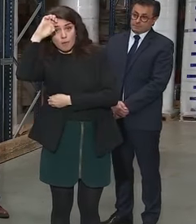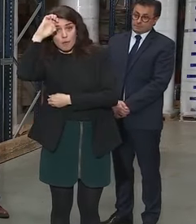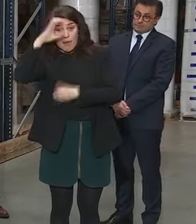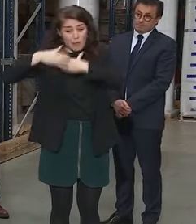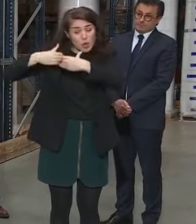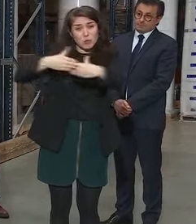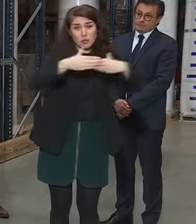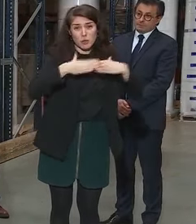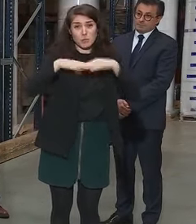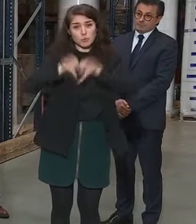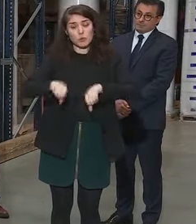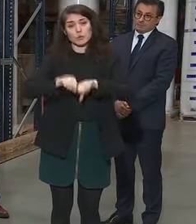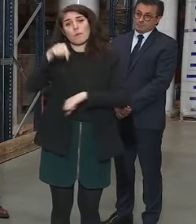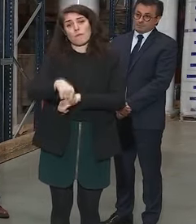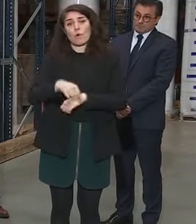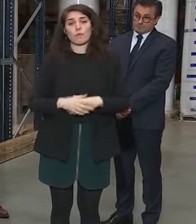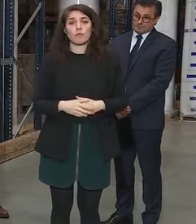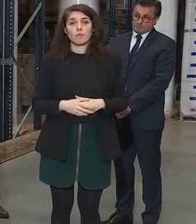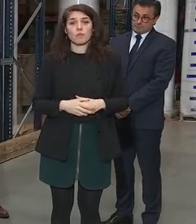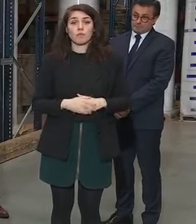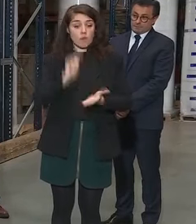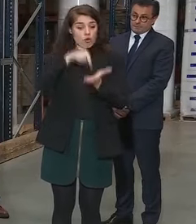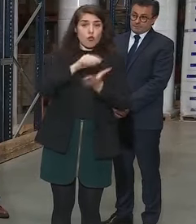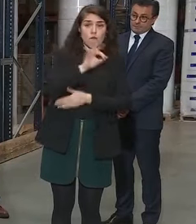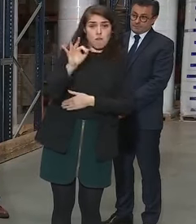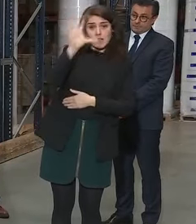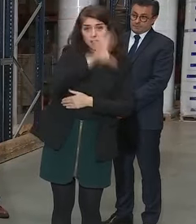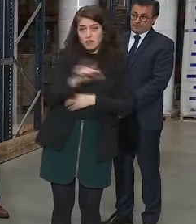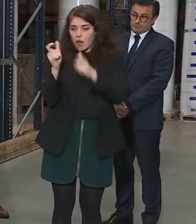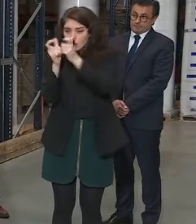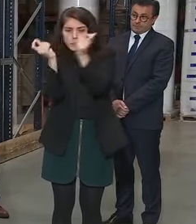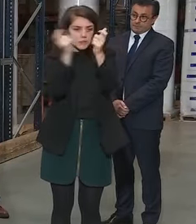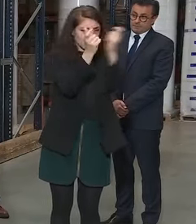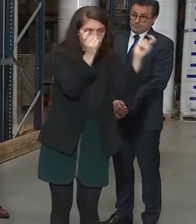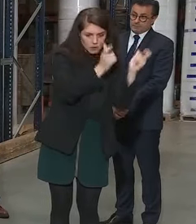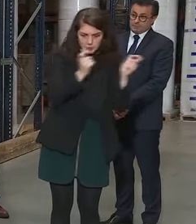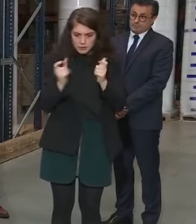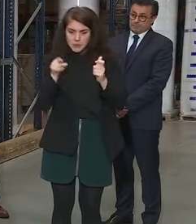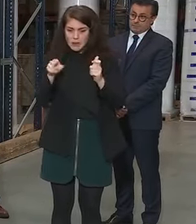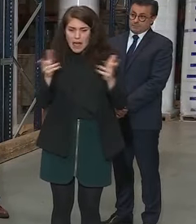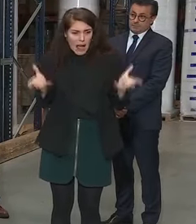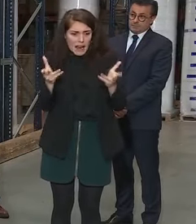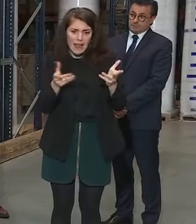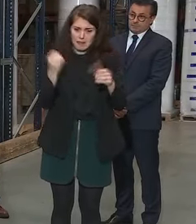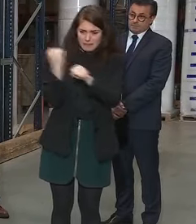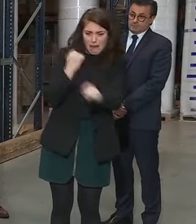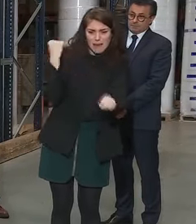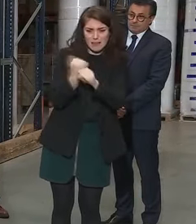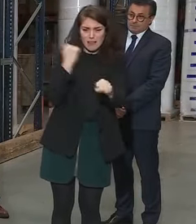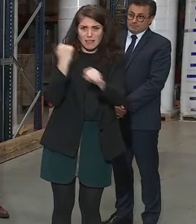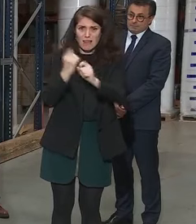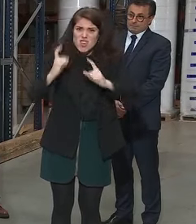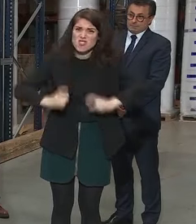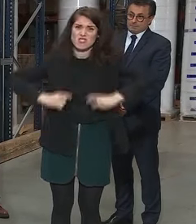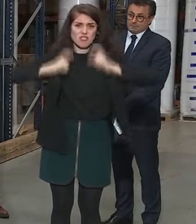de production français, de monter en volume, d'embaucher, de pousser davantage nos capacités et